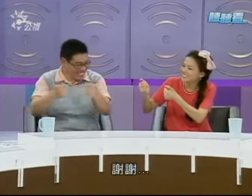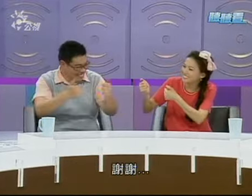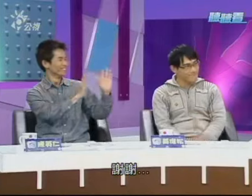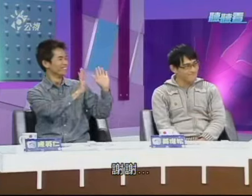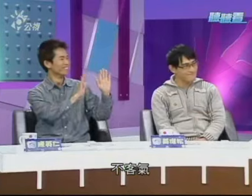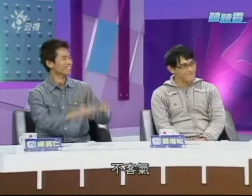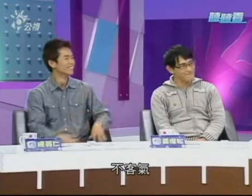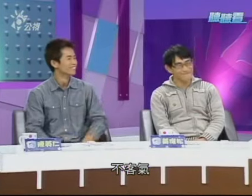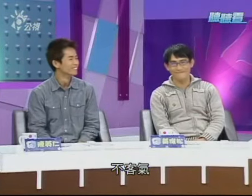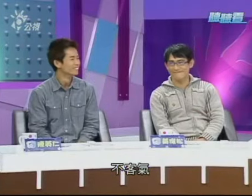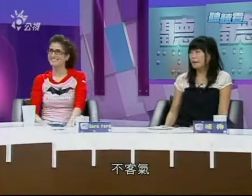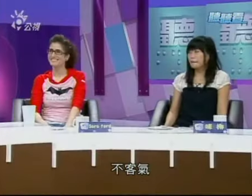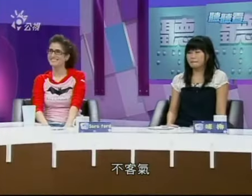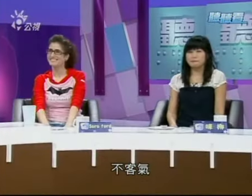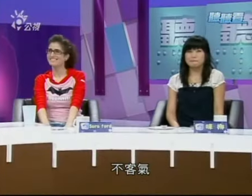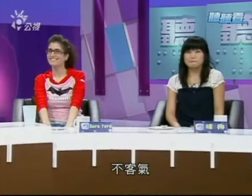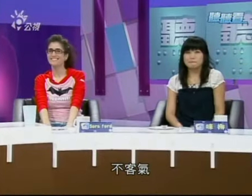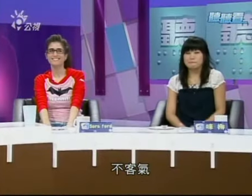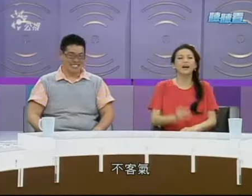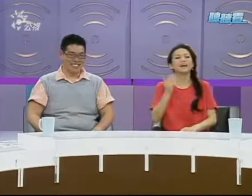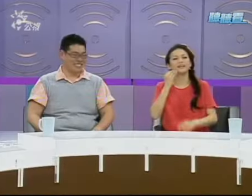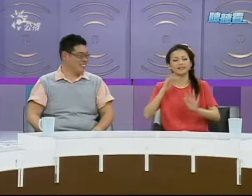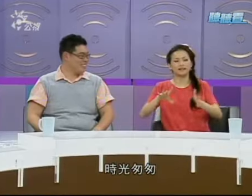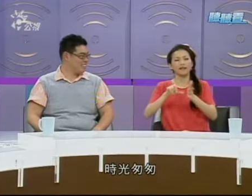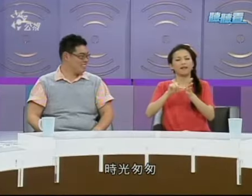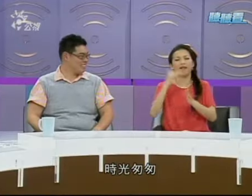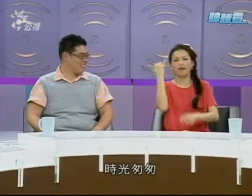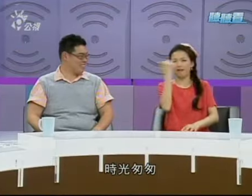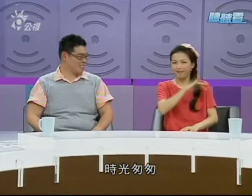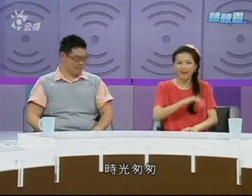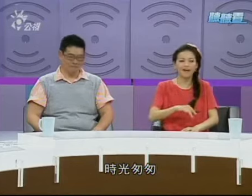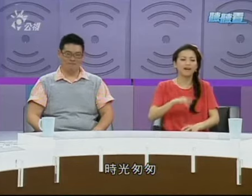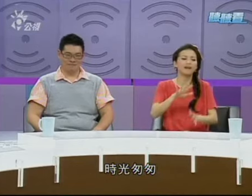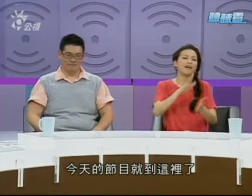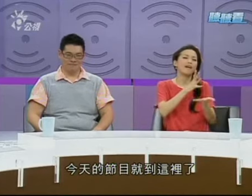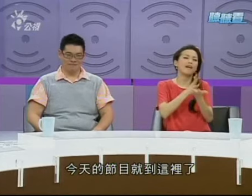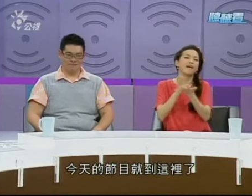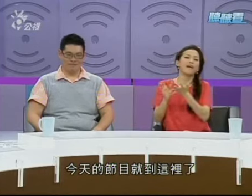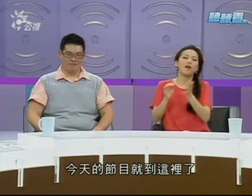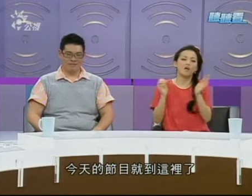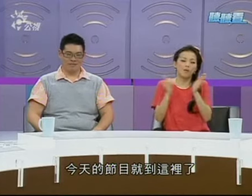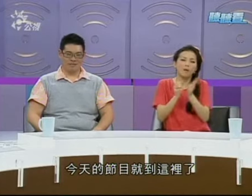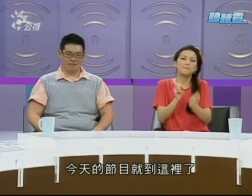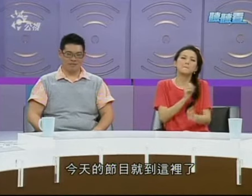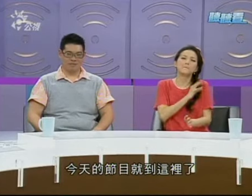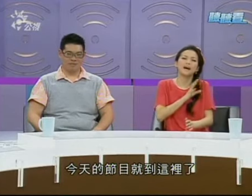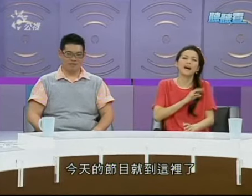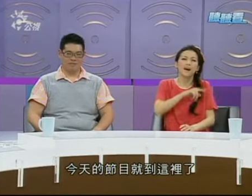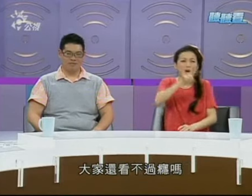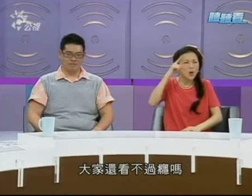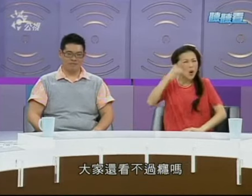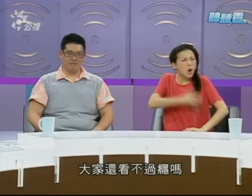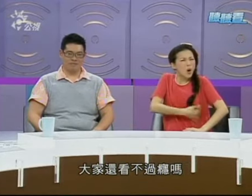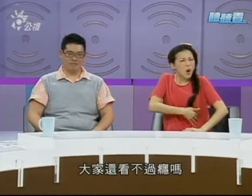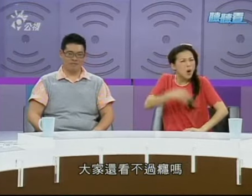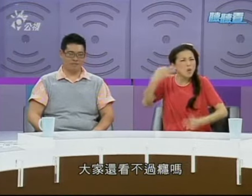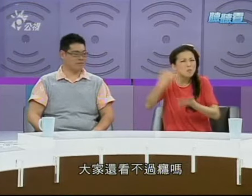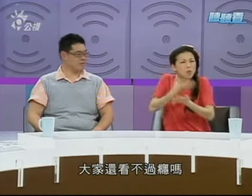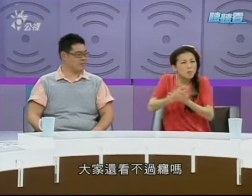谢谢啊啊时光匆匆今天的节目就到这里了大家还看不过瘾吗